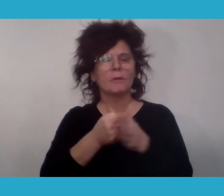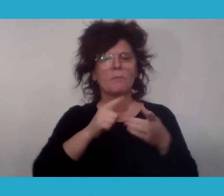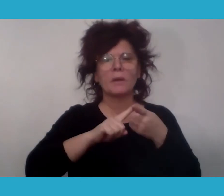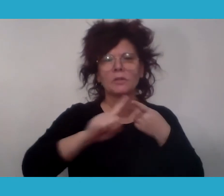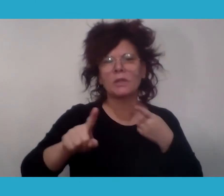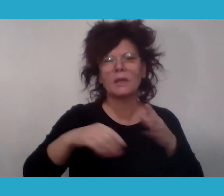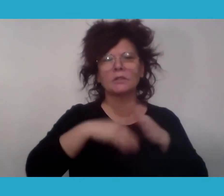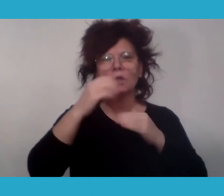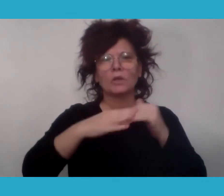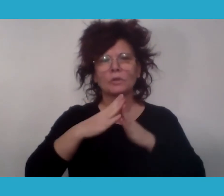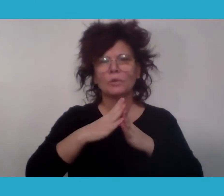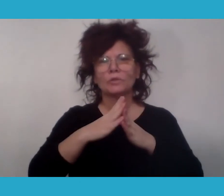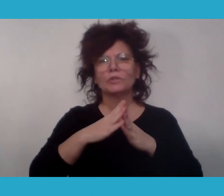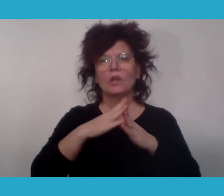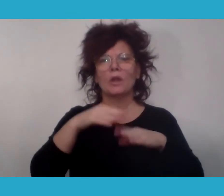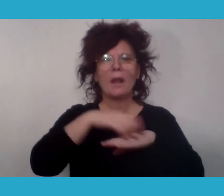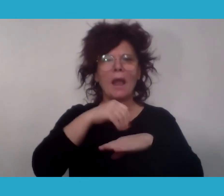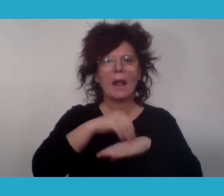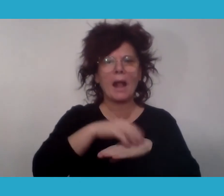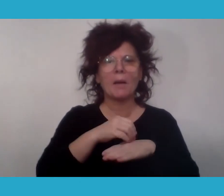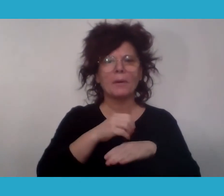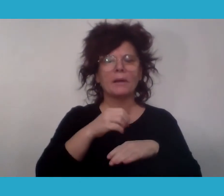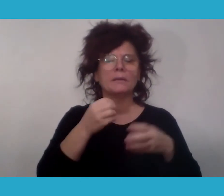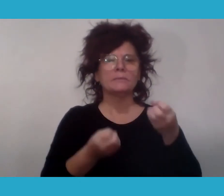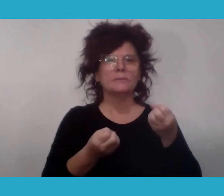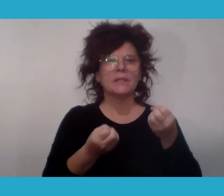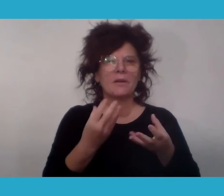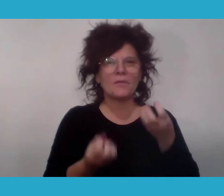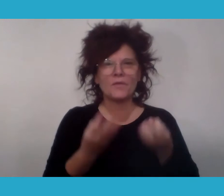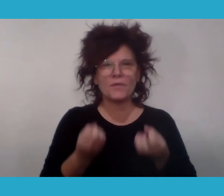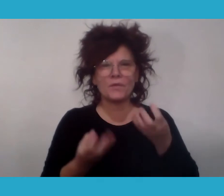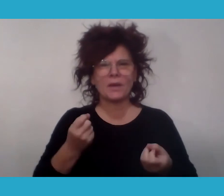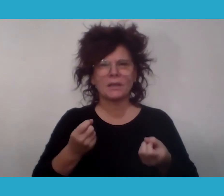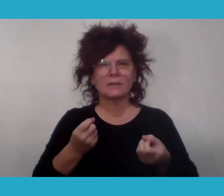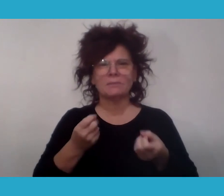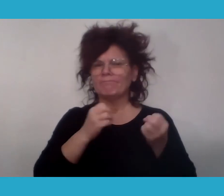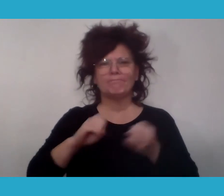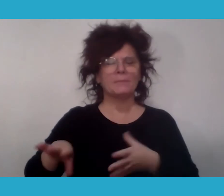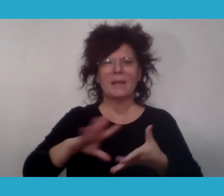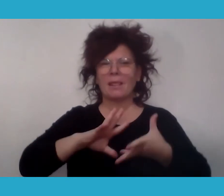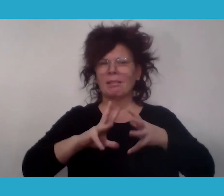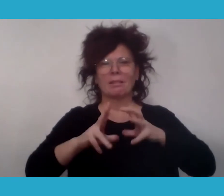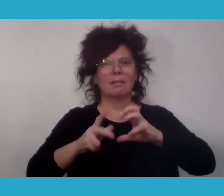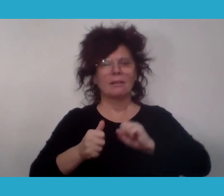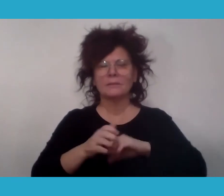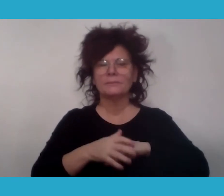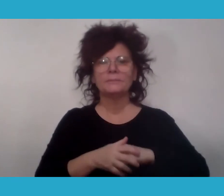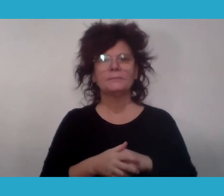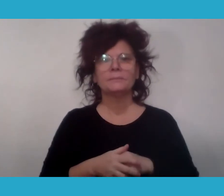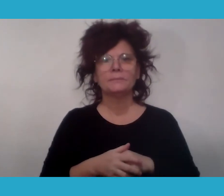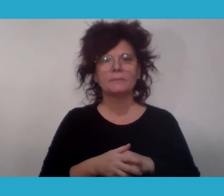directos de esta construcción está la pérdida de la capa vegetal fértil, la modificación de patrones naturales de drenaje, los impactos directos de transporte